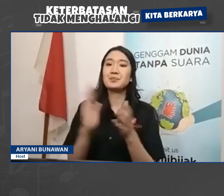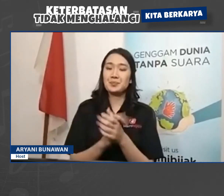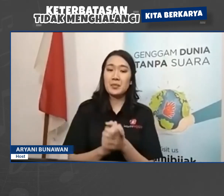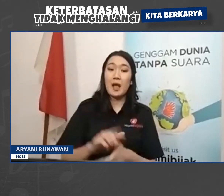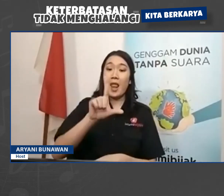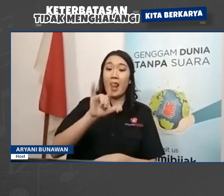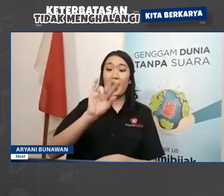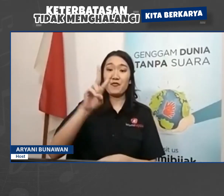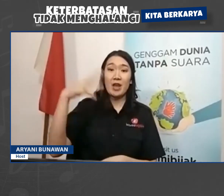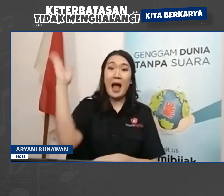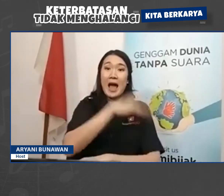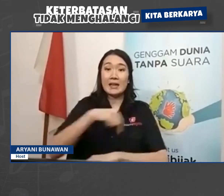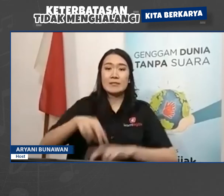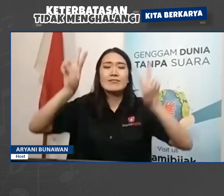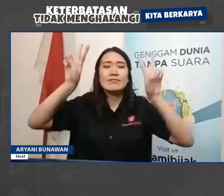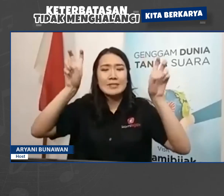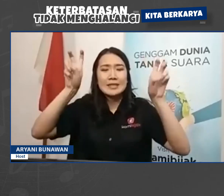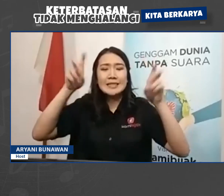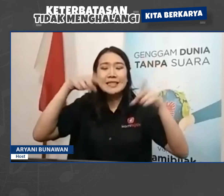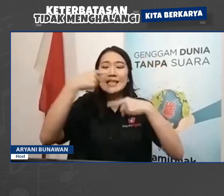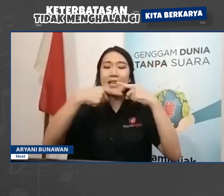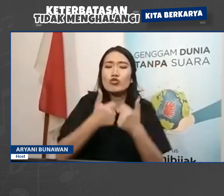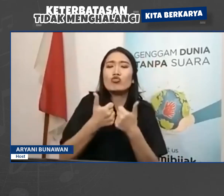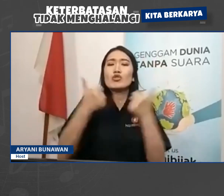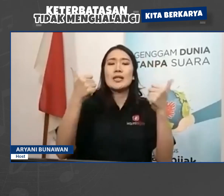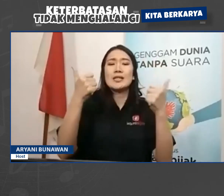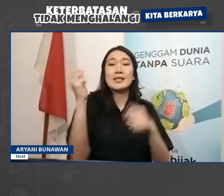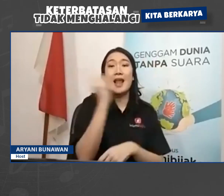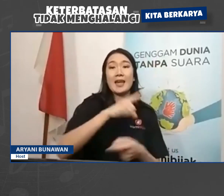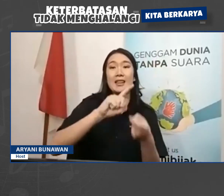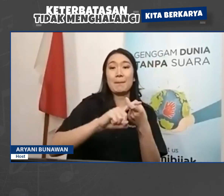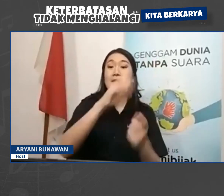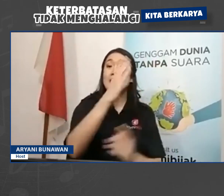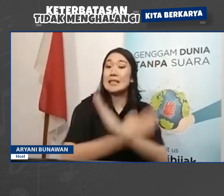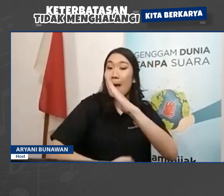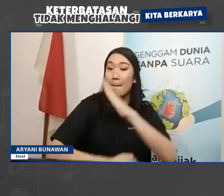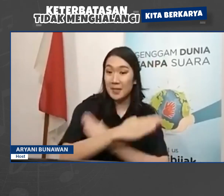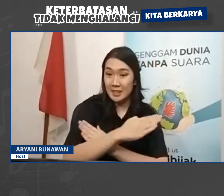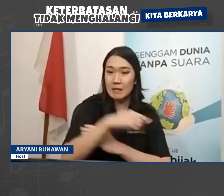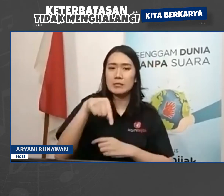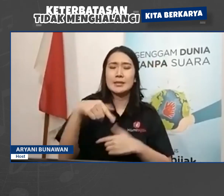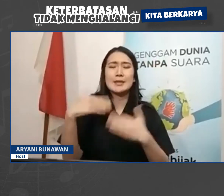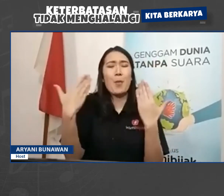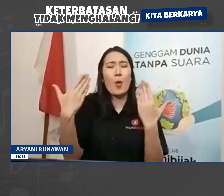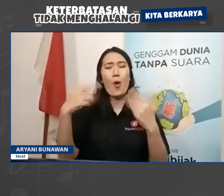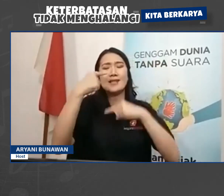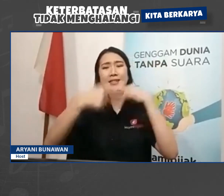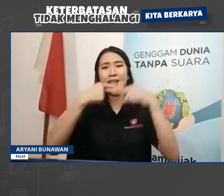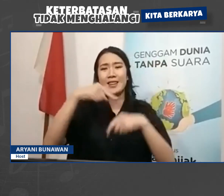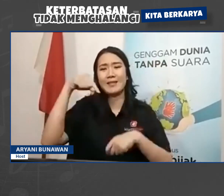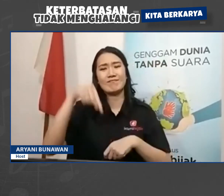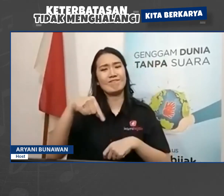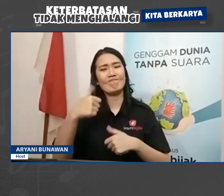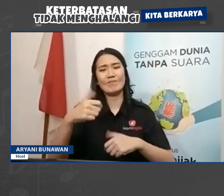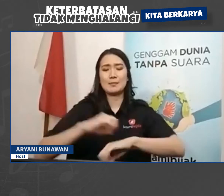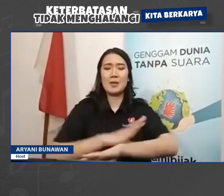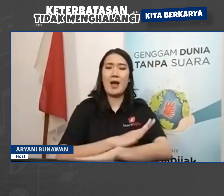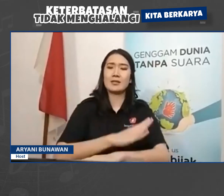membahas tentang Indonesia, tapi dari sisi gegayaan khas Indonesia.